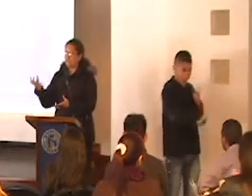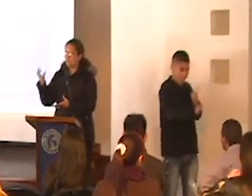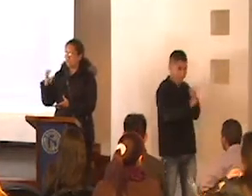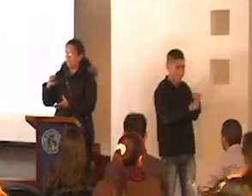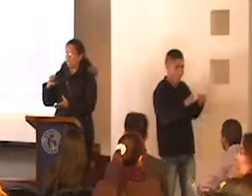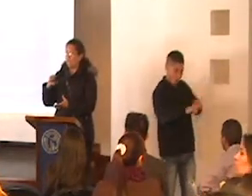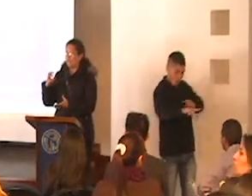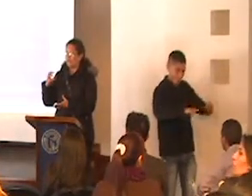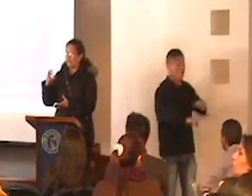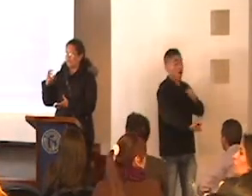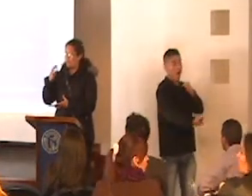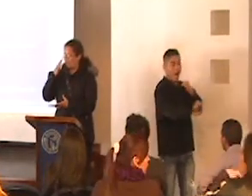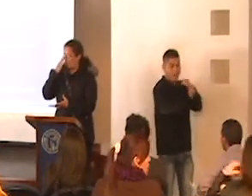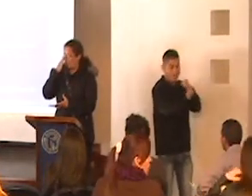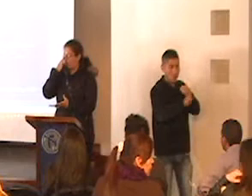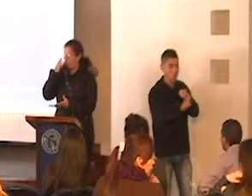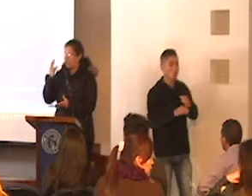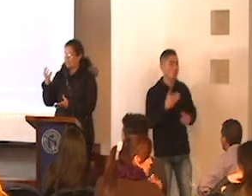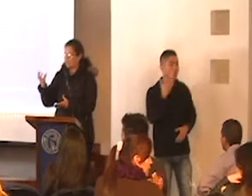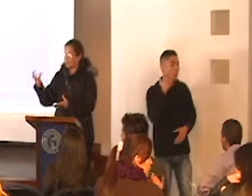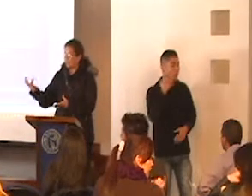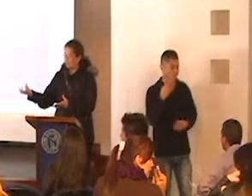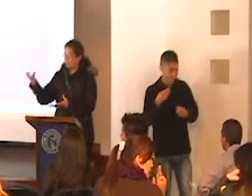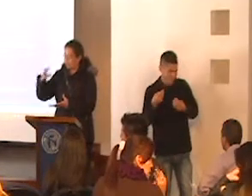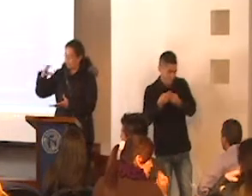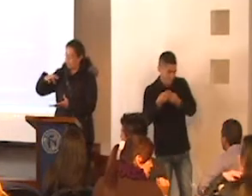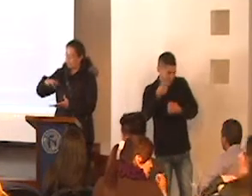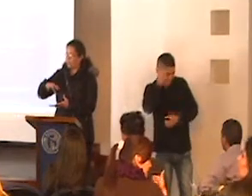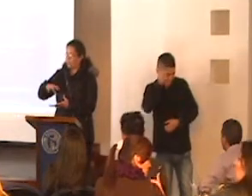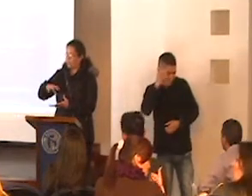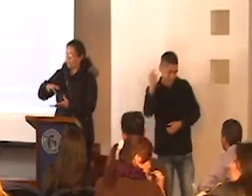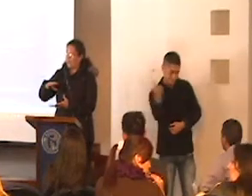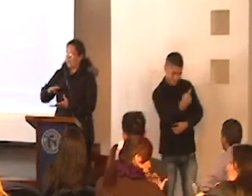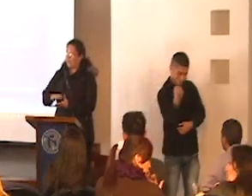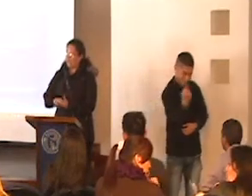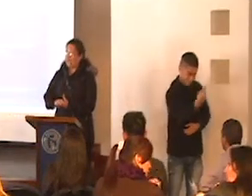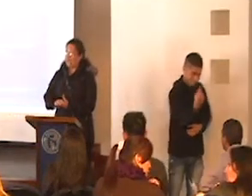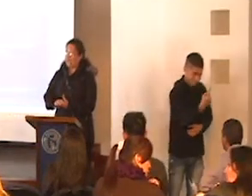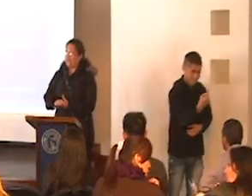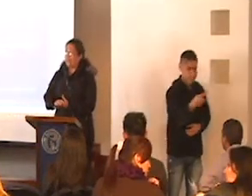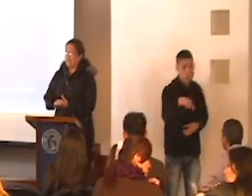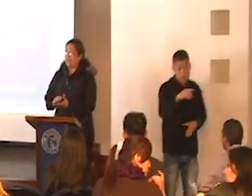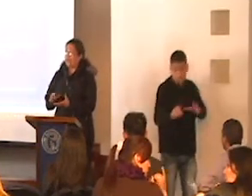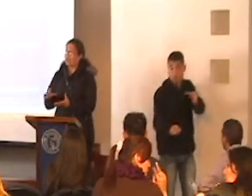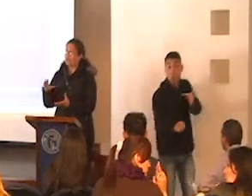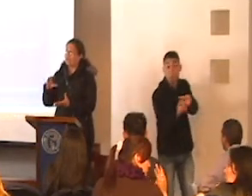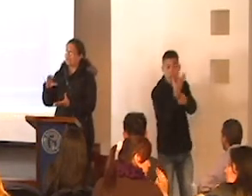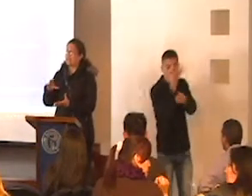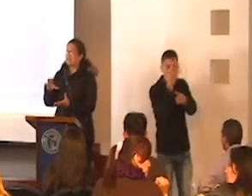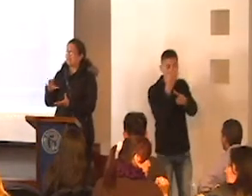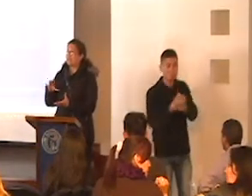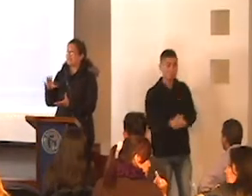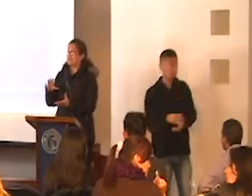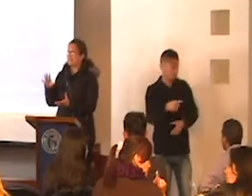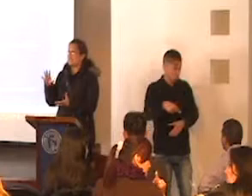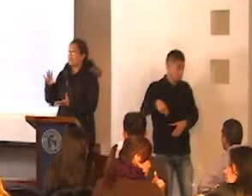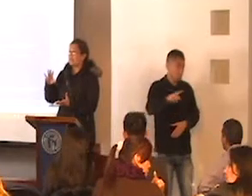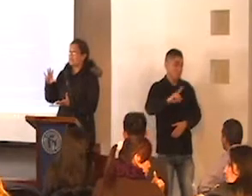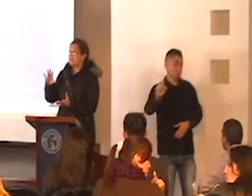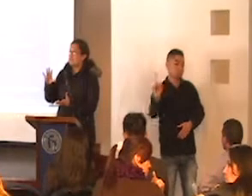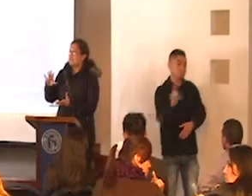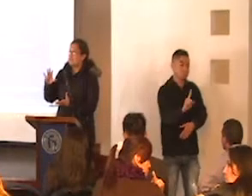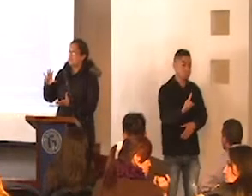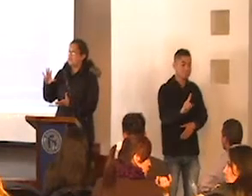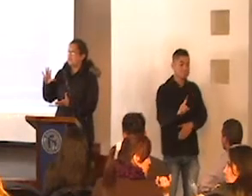cuando estos compañeros llegan, y a nuestros compañeros llegan es porque son de los recién nombrados, llegan